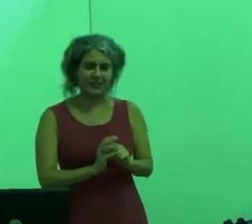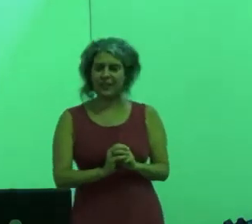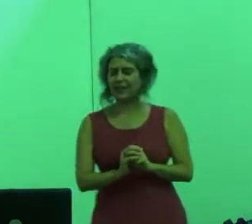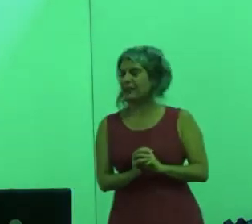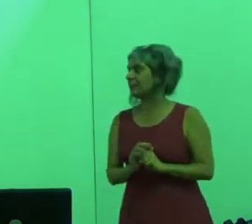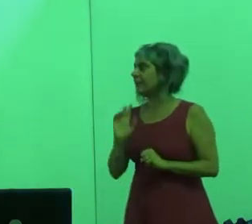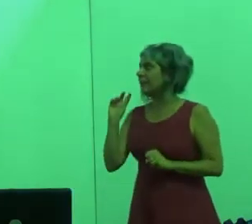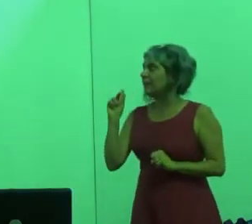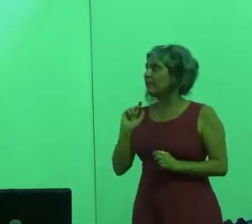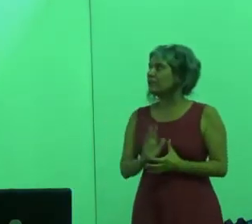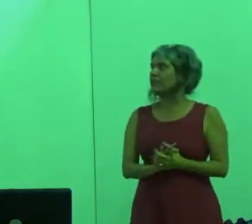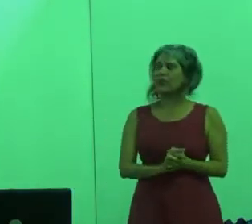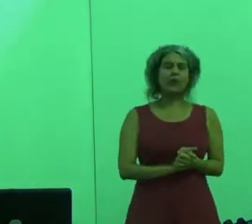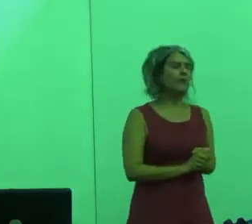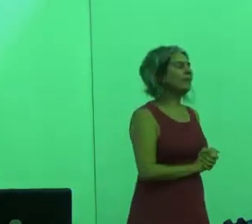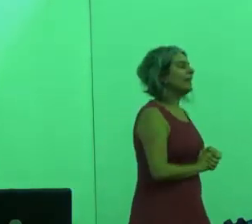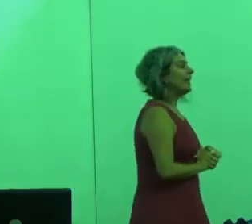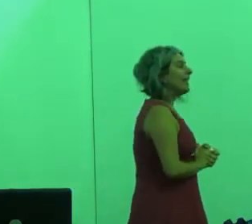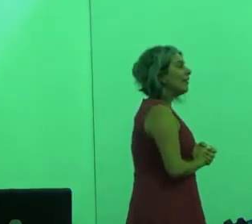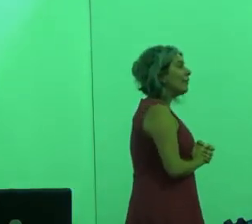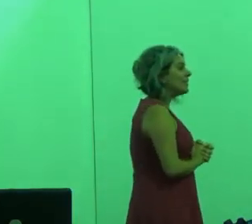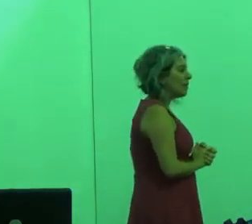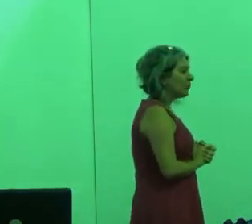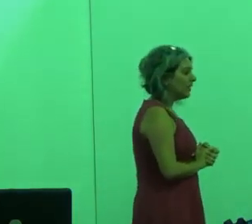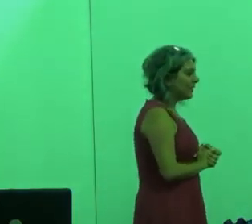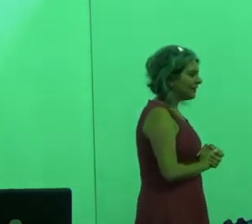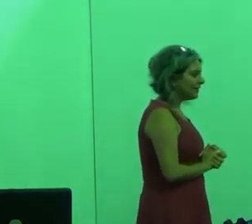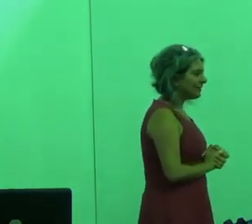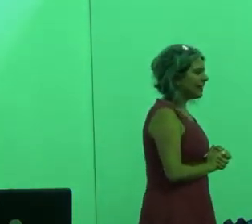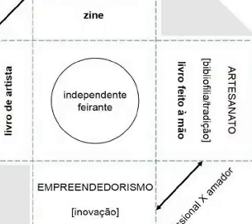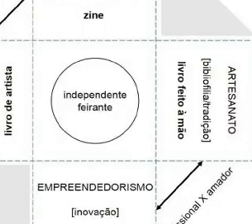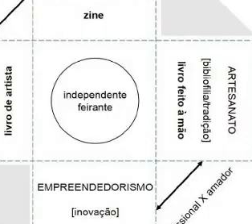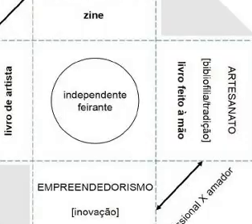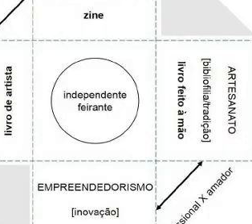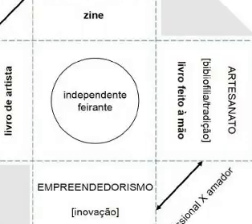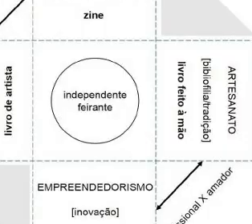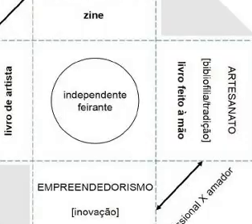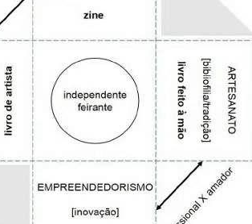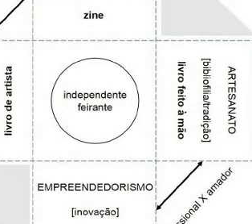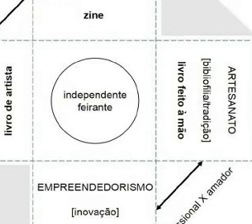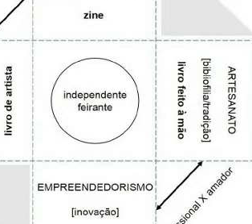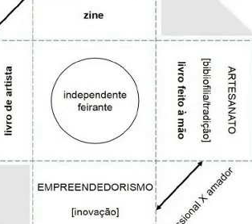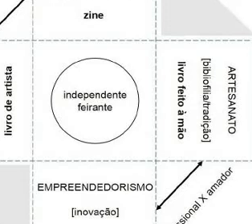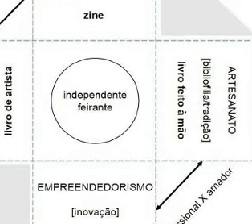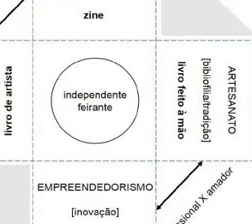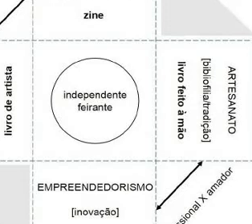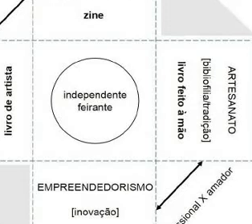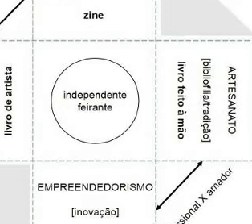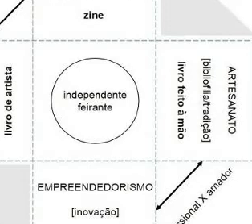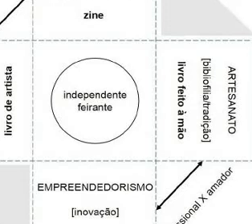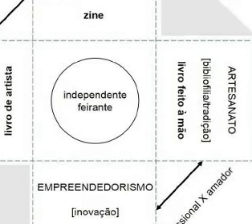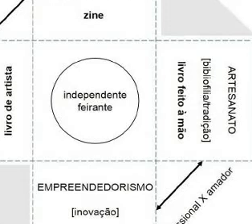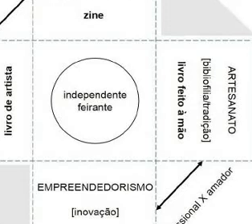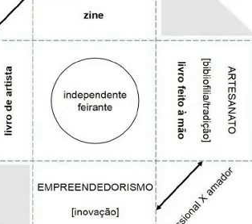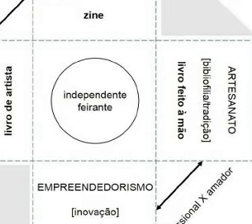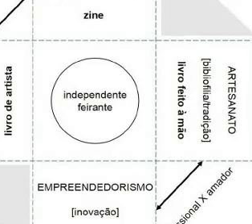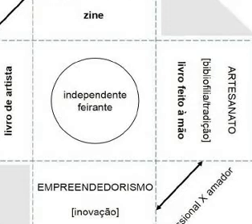encerrarei. Veja só. O Zé Muniz, é porque eu acho que eu já falei pra caramba. O Zé Muniz vai